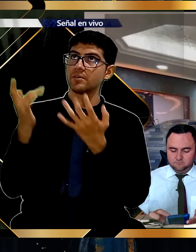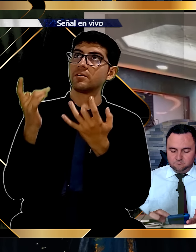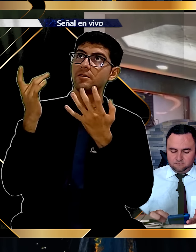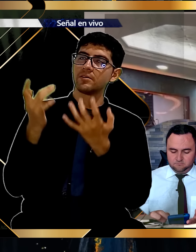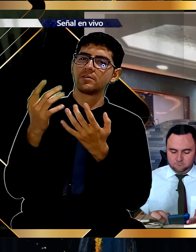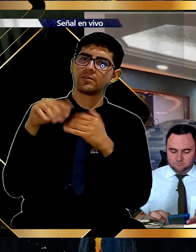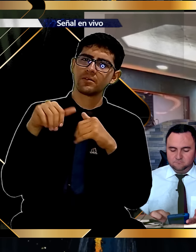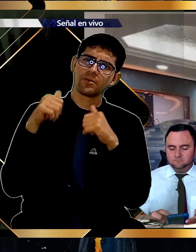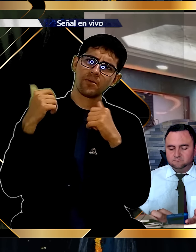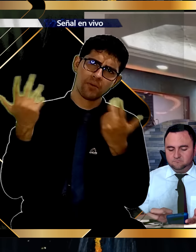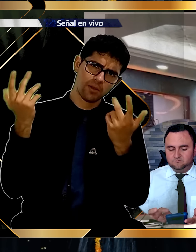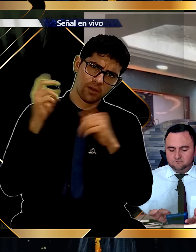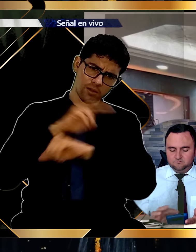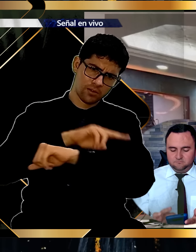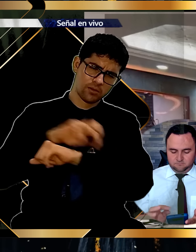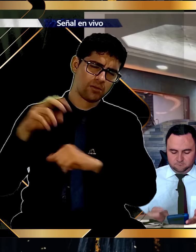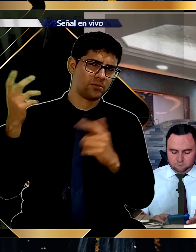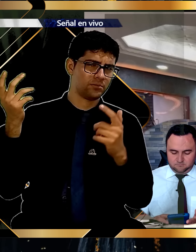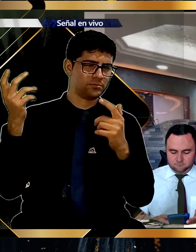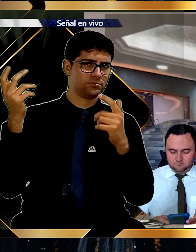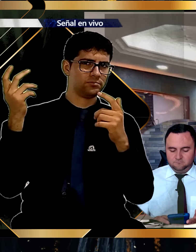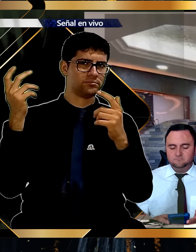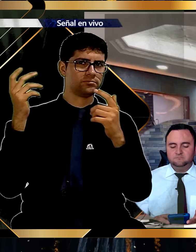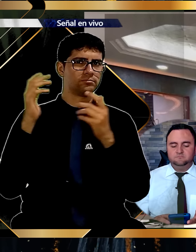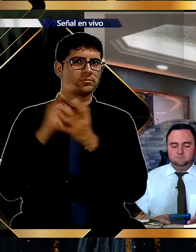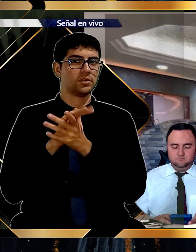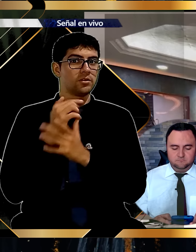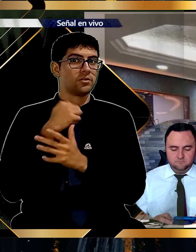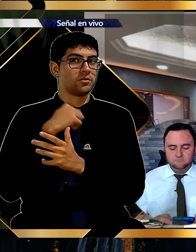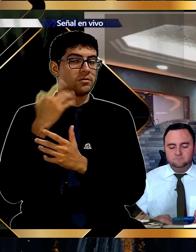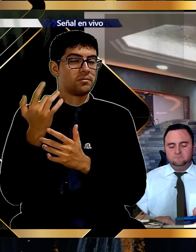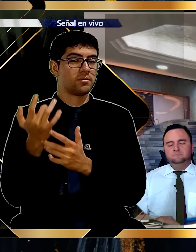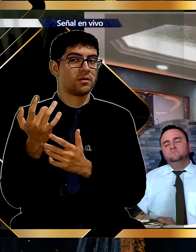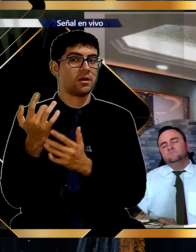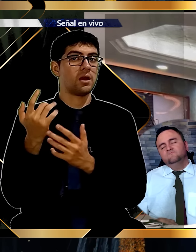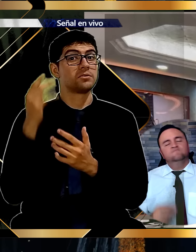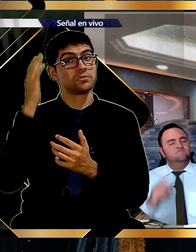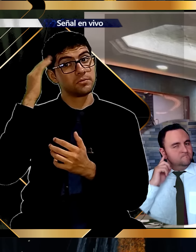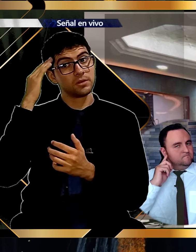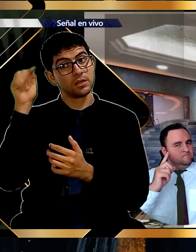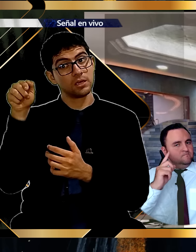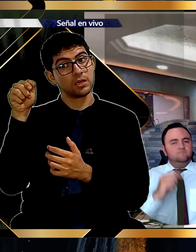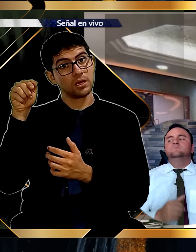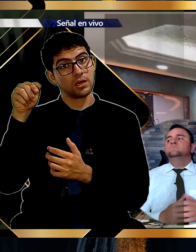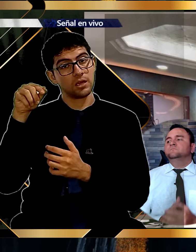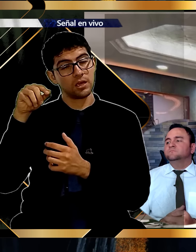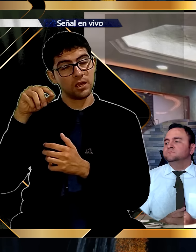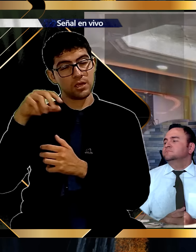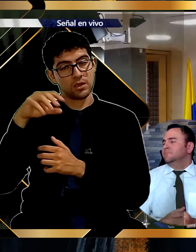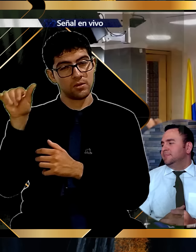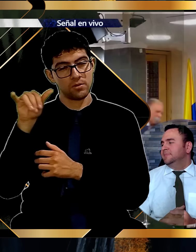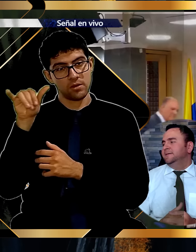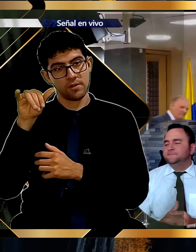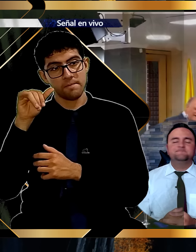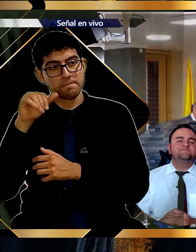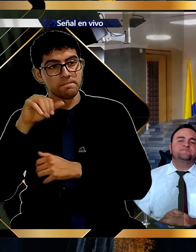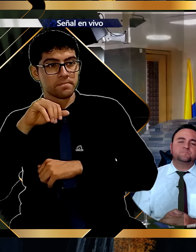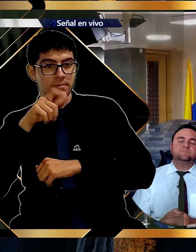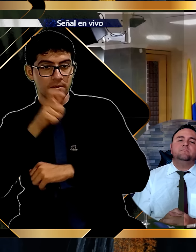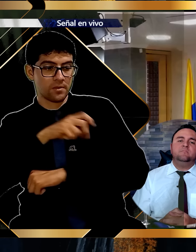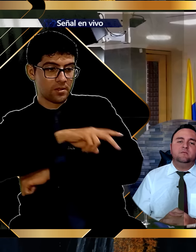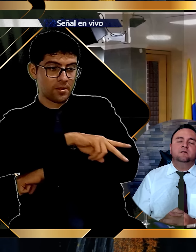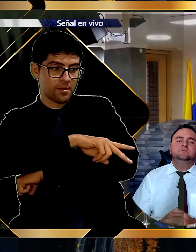supiera que ahora llega el ladrón, lo esperaba. Nosotros estamos esperando. somos de los que esperan al Señor en vela,